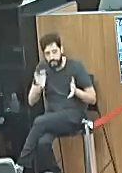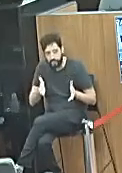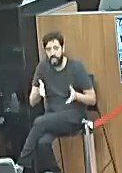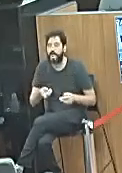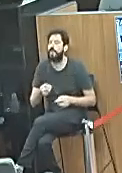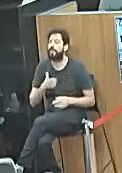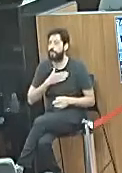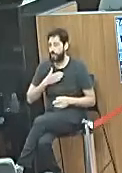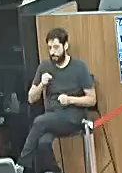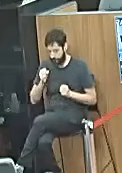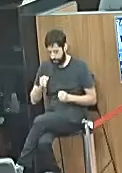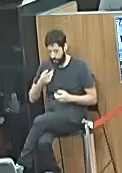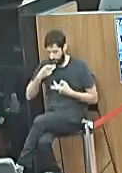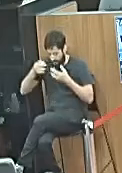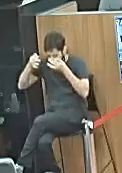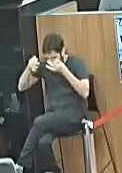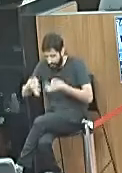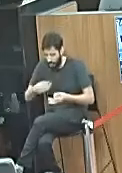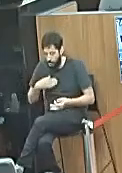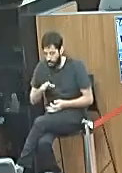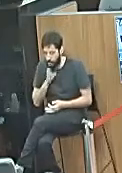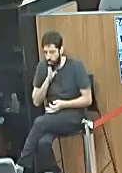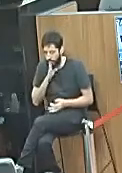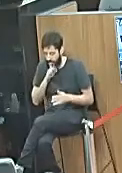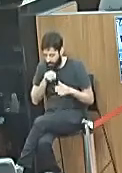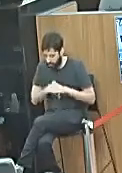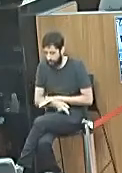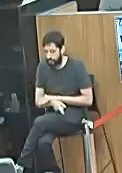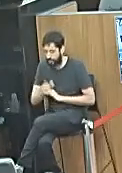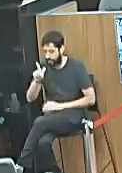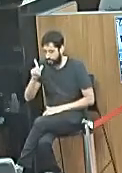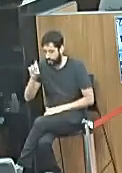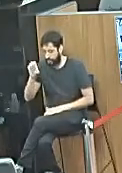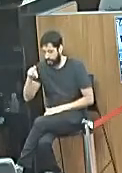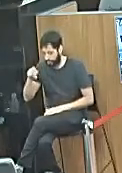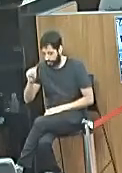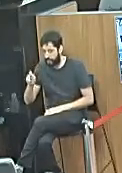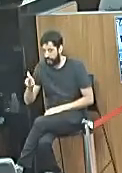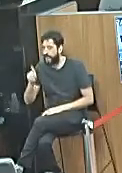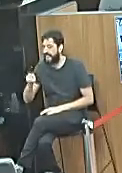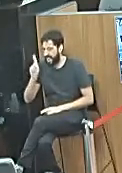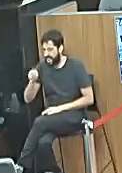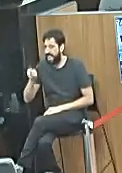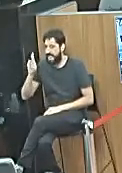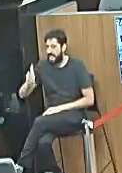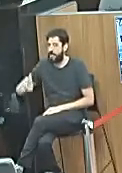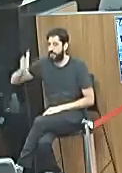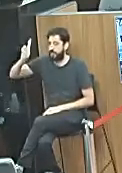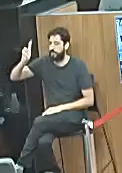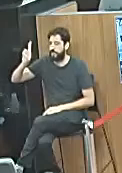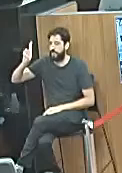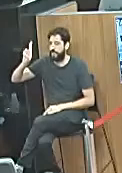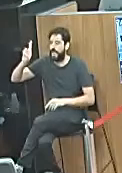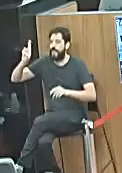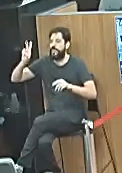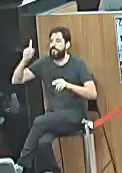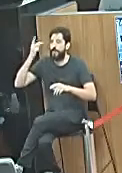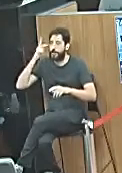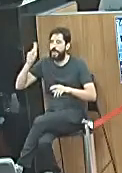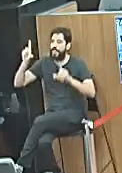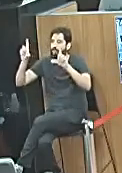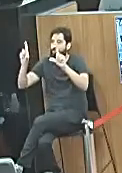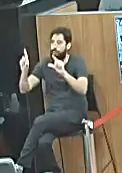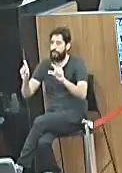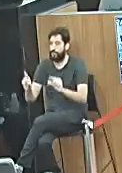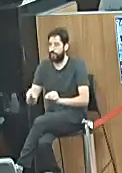possa firmar com conhecimento de causa que o gepa é um dos responsáveis pela queda dos homicídios o nosso